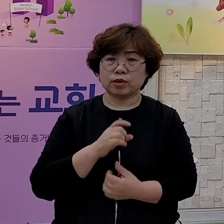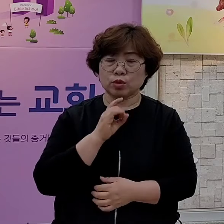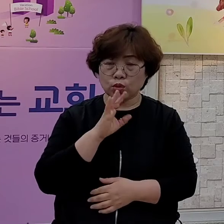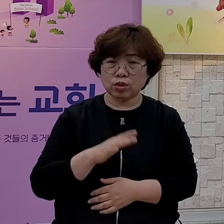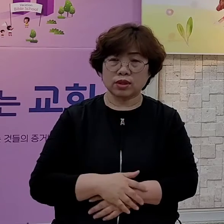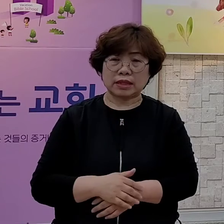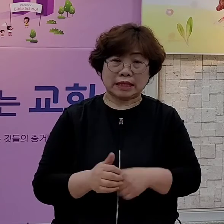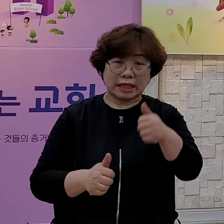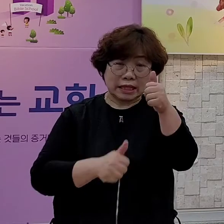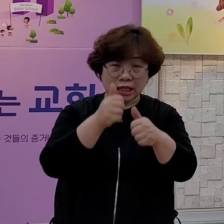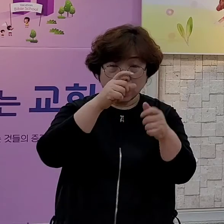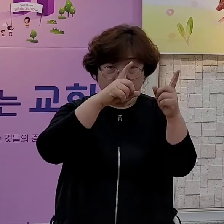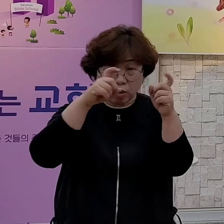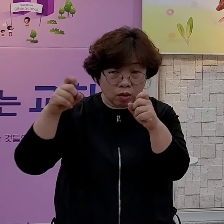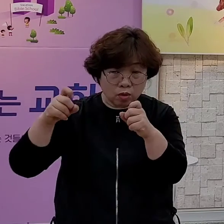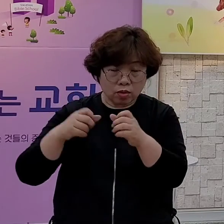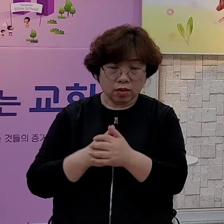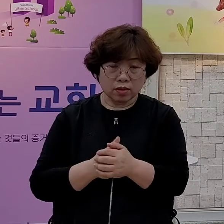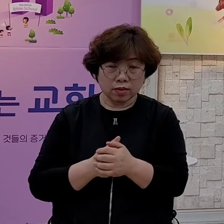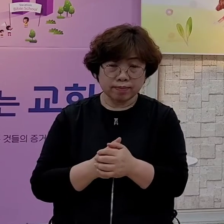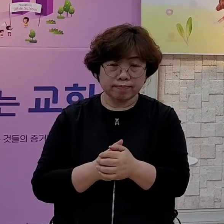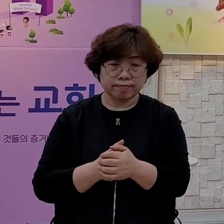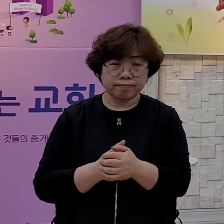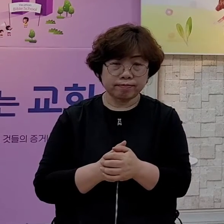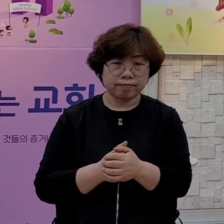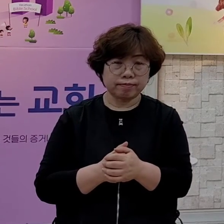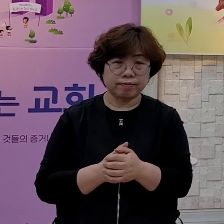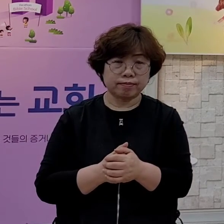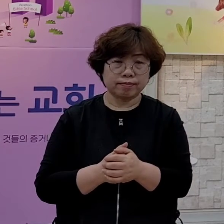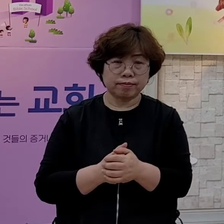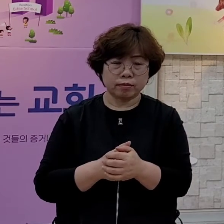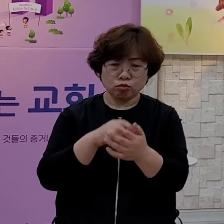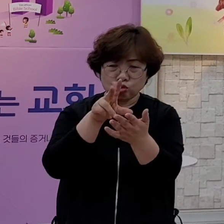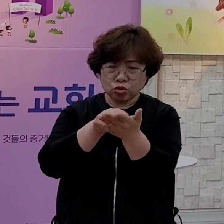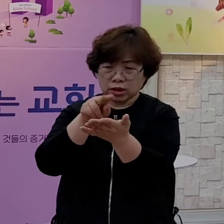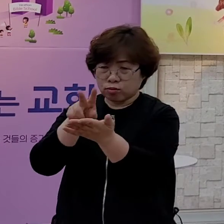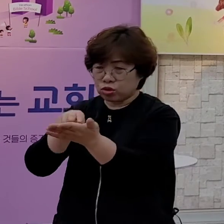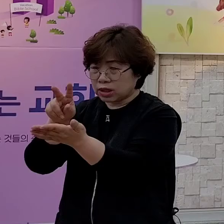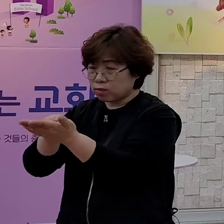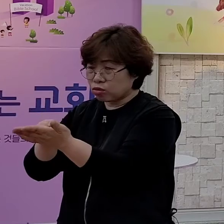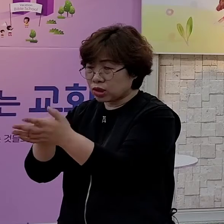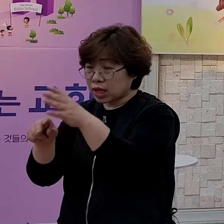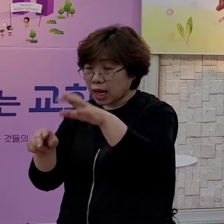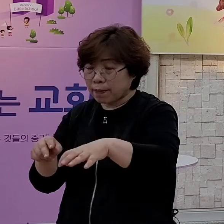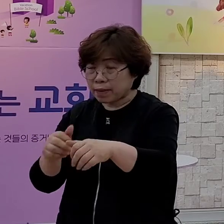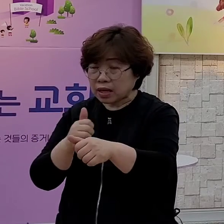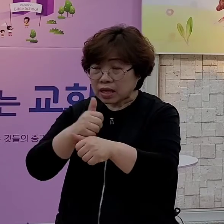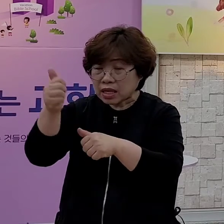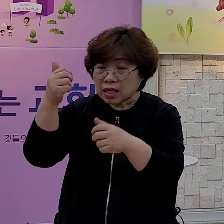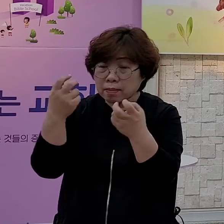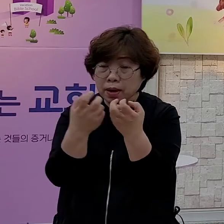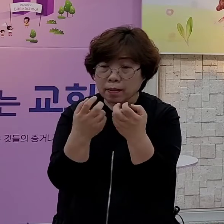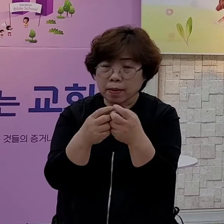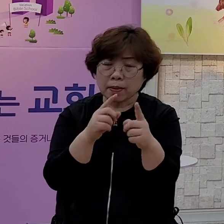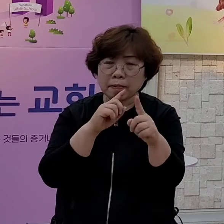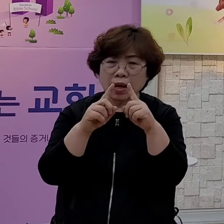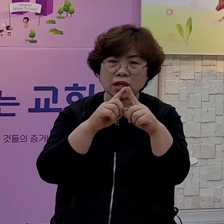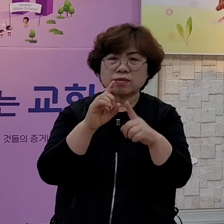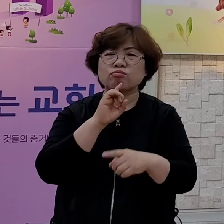오직 이 시험과 사람과 이 온갖 문제 앞에서 이길 수 있는 이 방법이 말씀밖에